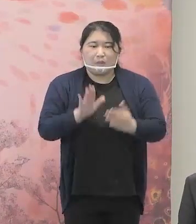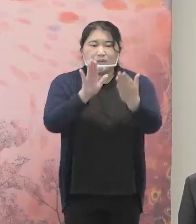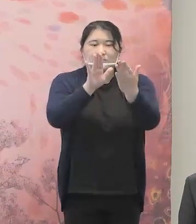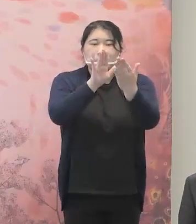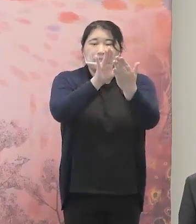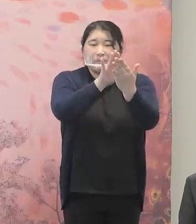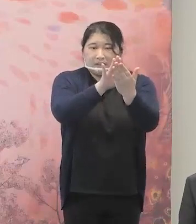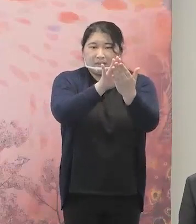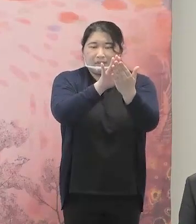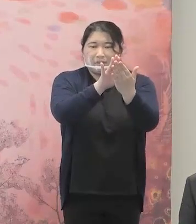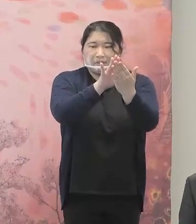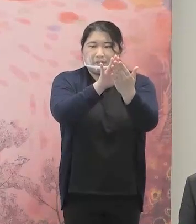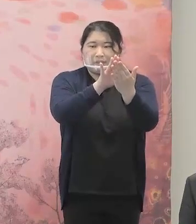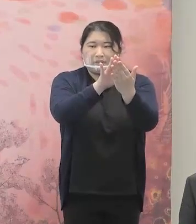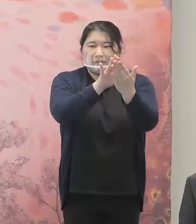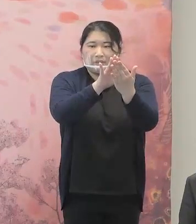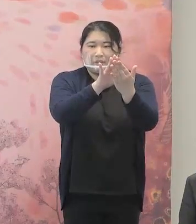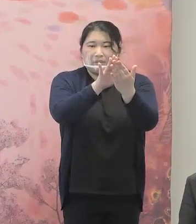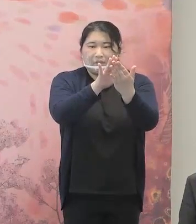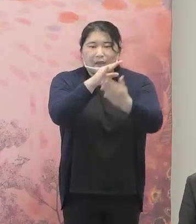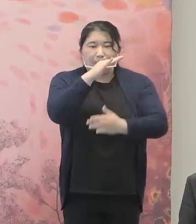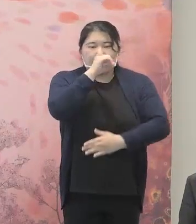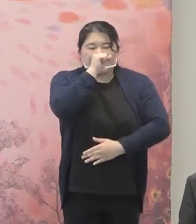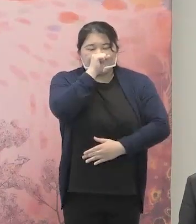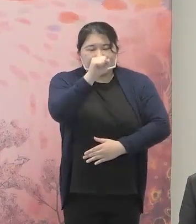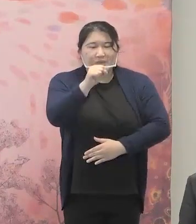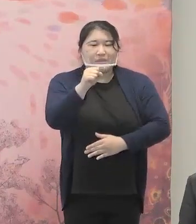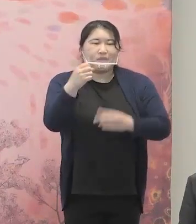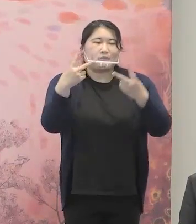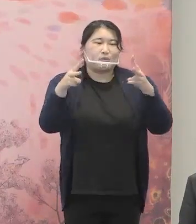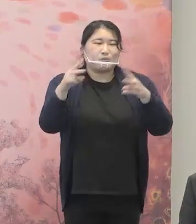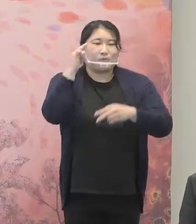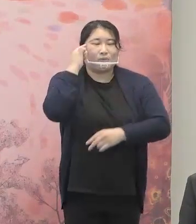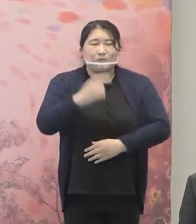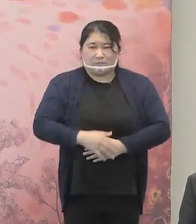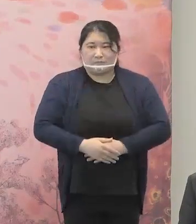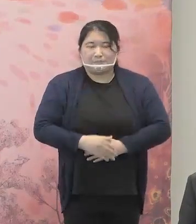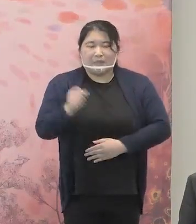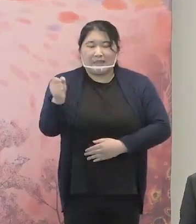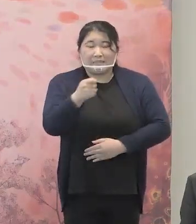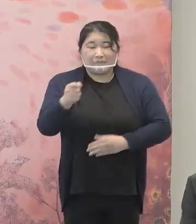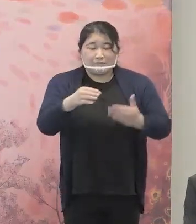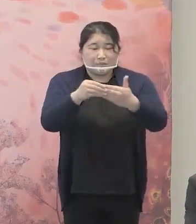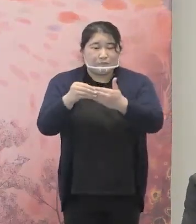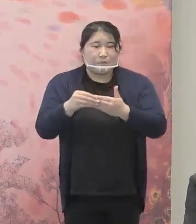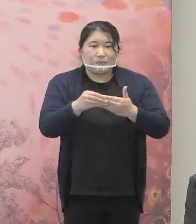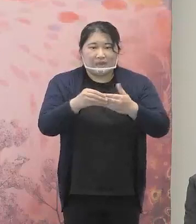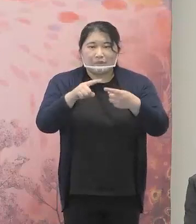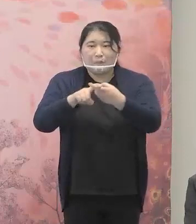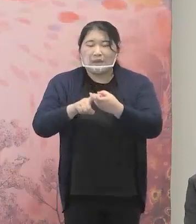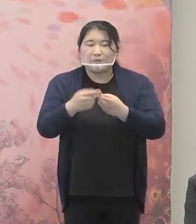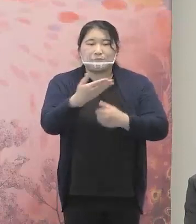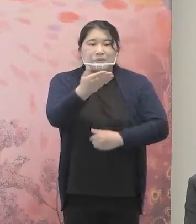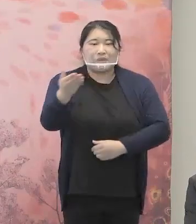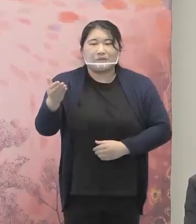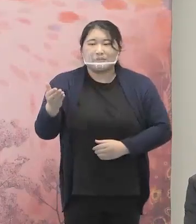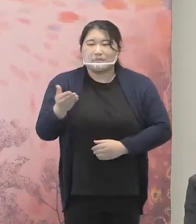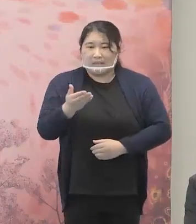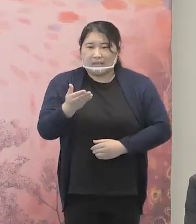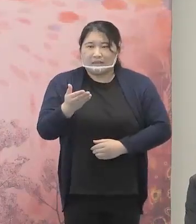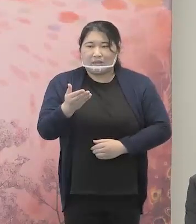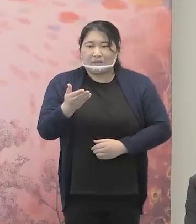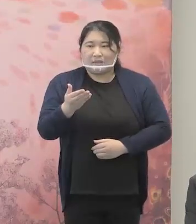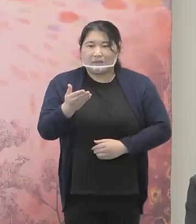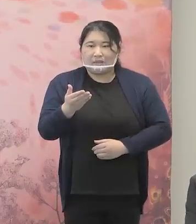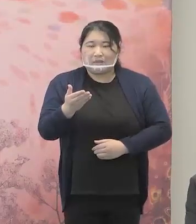ても、非常に明るいニュースになるんではないかと思います。何よりテニス協会の皆さん、ソフトテニス連盟の皆さん、いわゆる